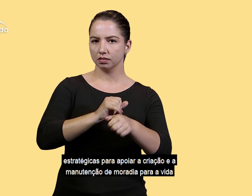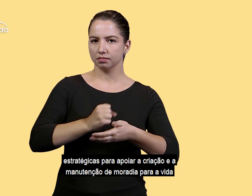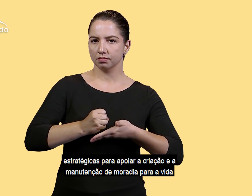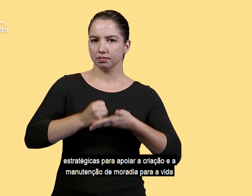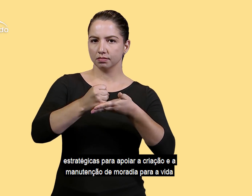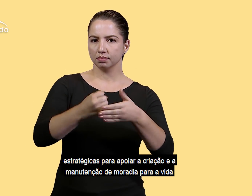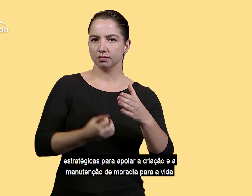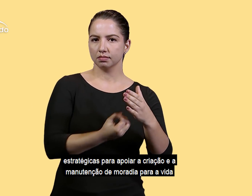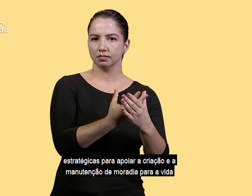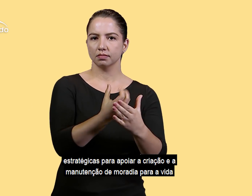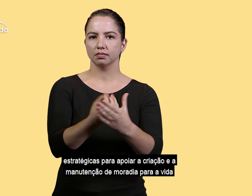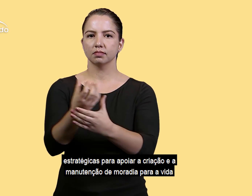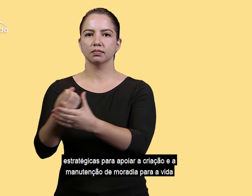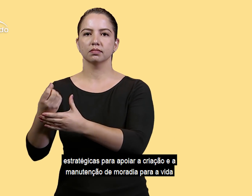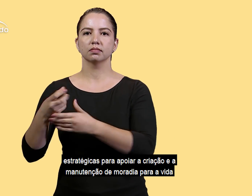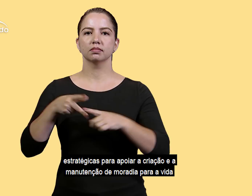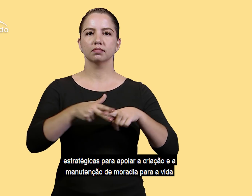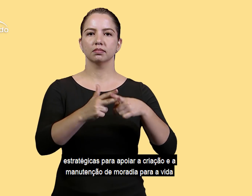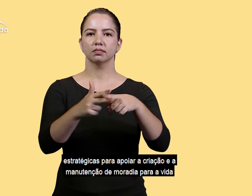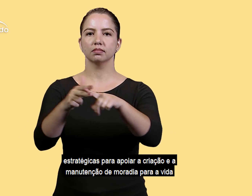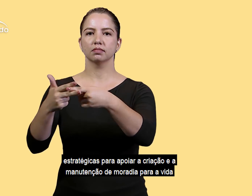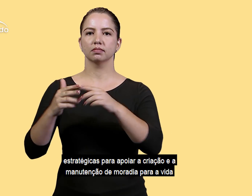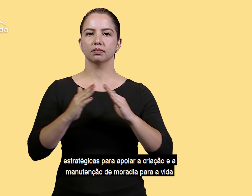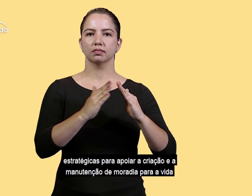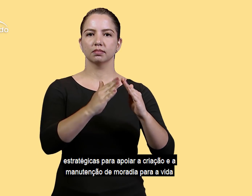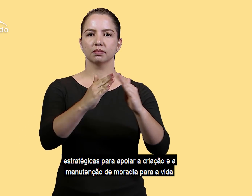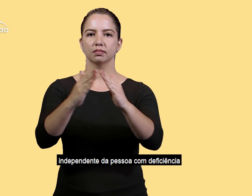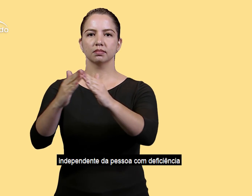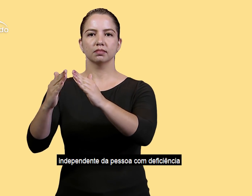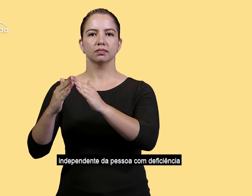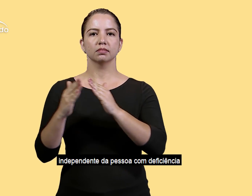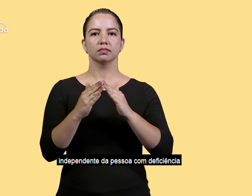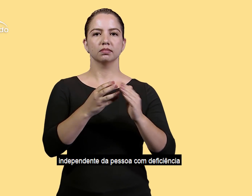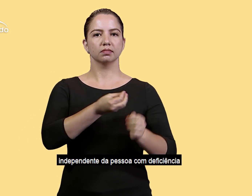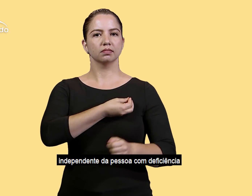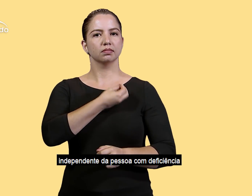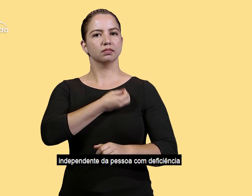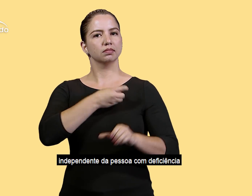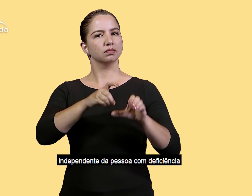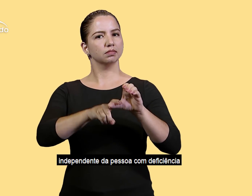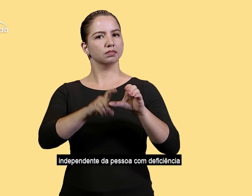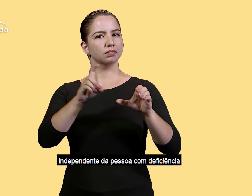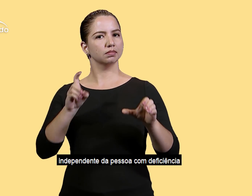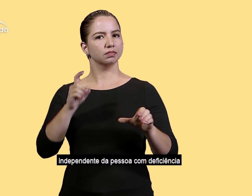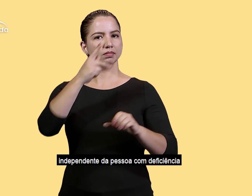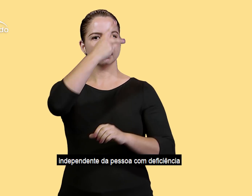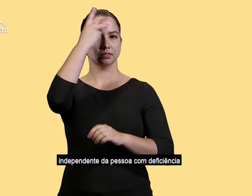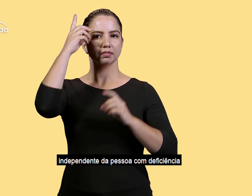ea manutenção de moradia para a vida independente da pessoa com deficiência